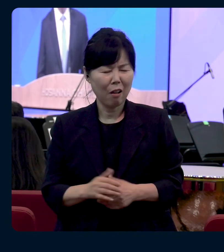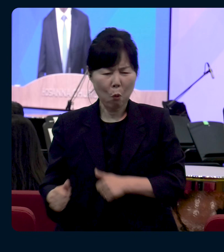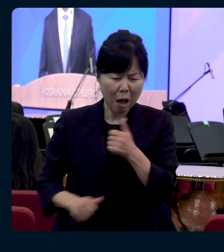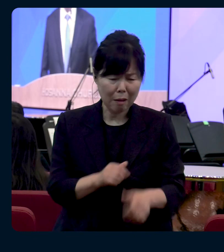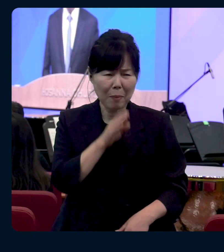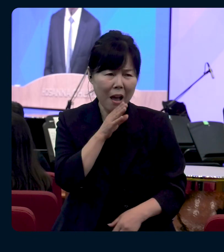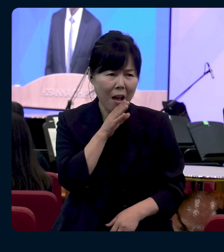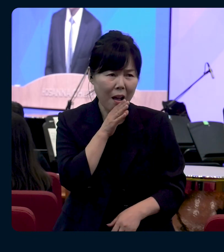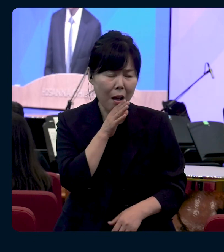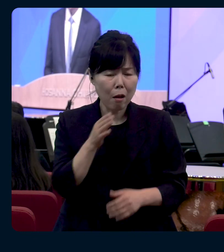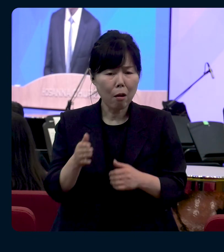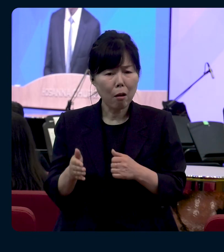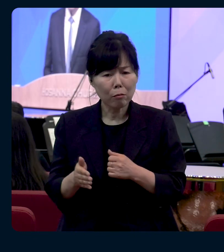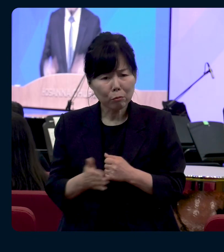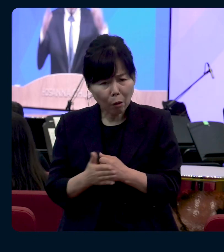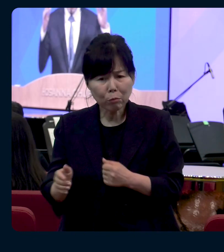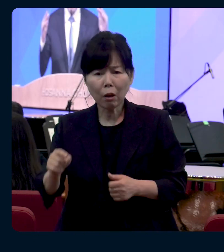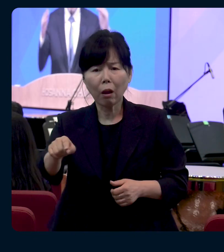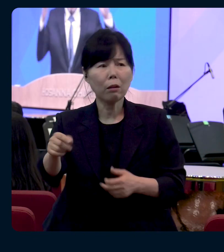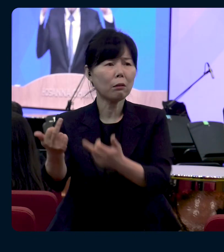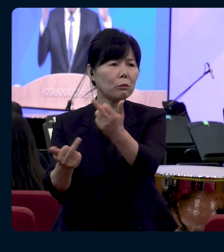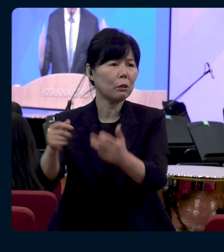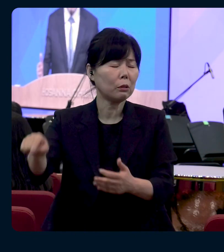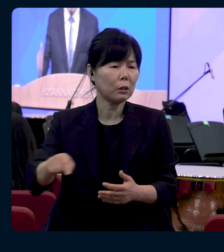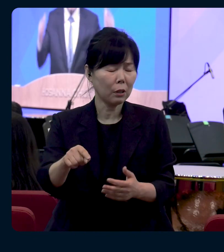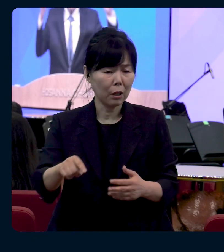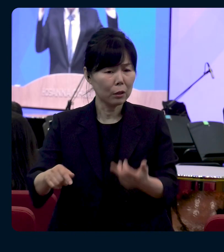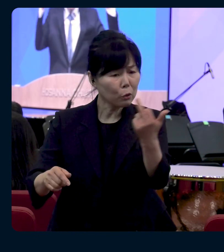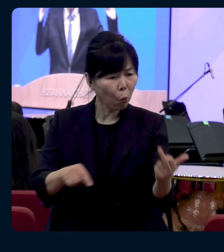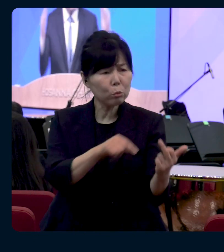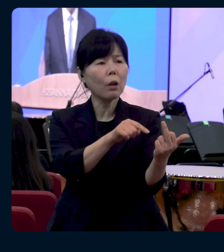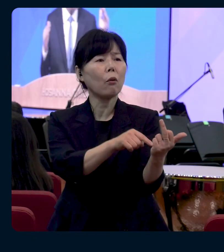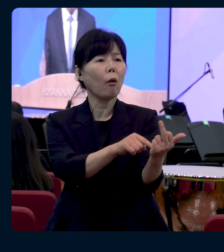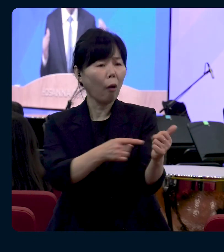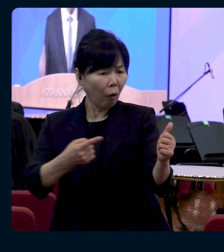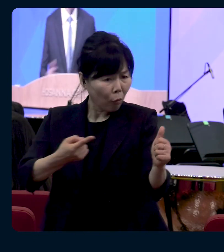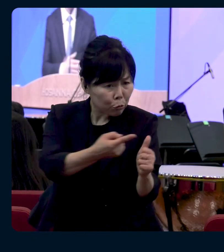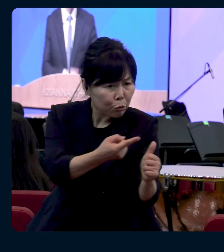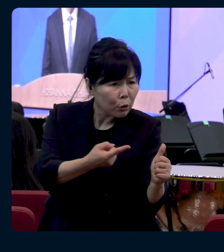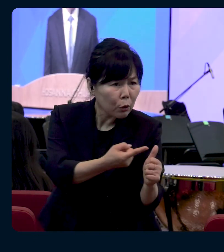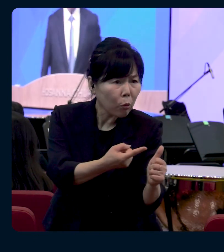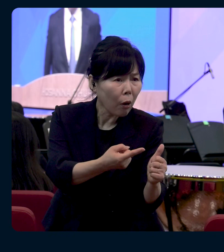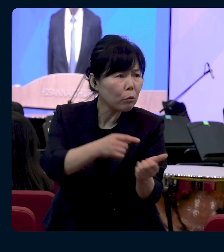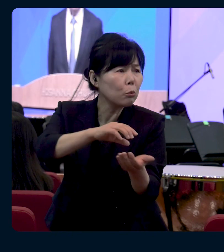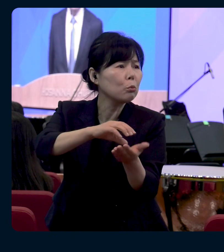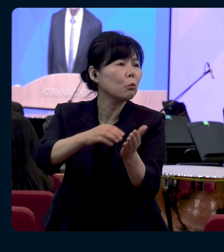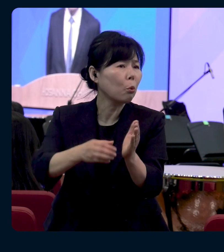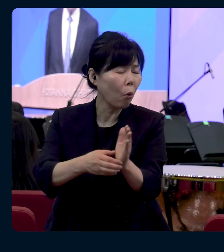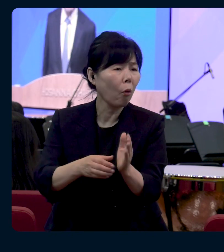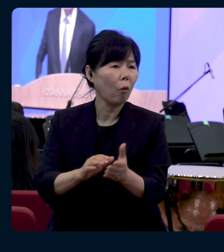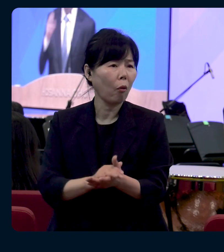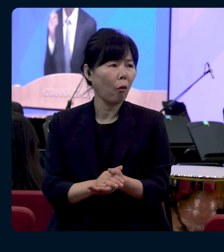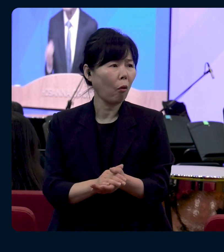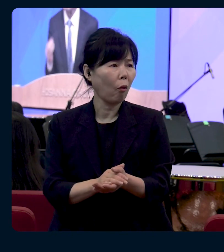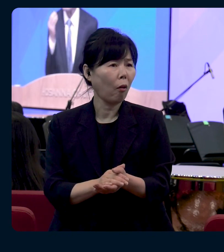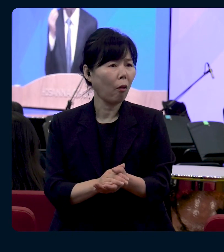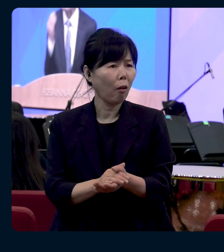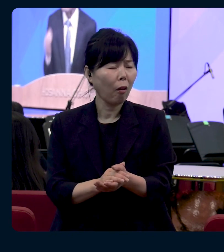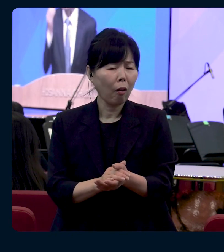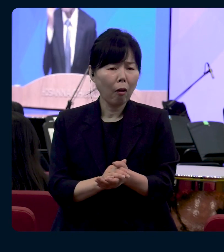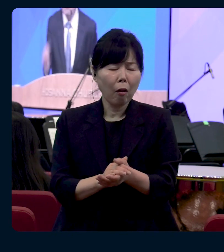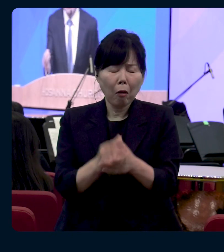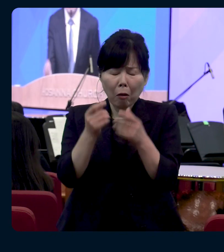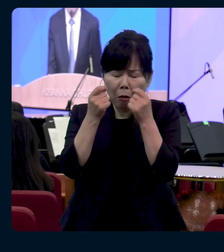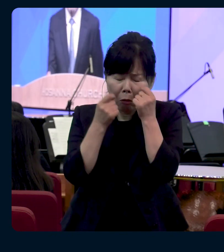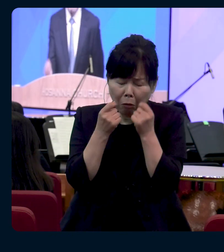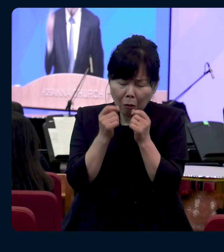그러나 그렇다고 해서 그것이 자기의 동생을 죽이려고 할 만큼, 그 어린 것이 그렇게